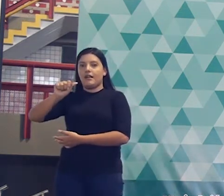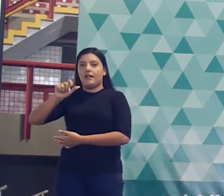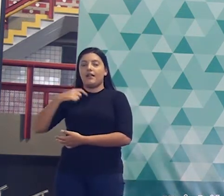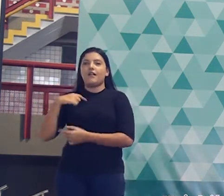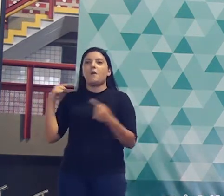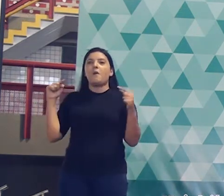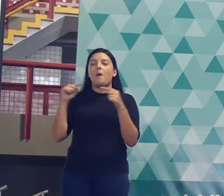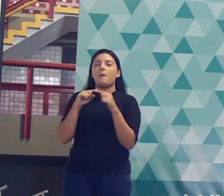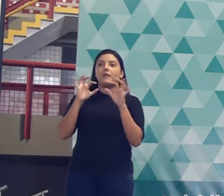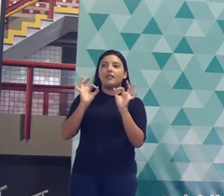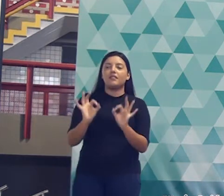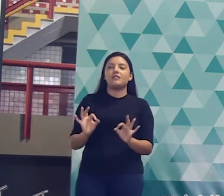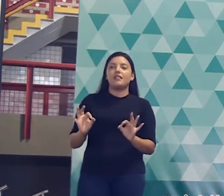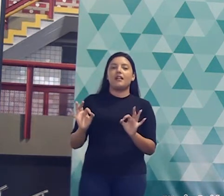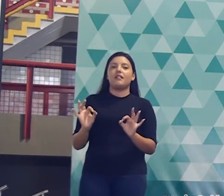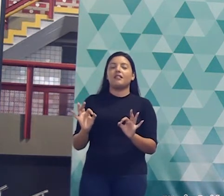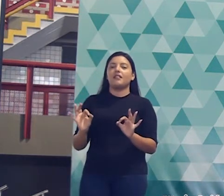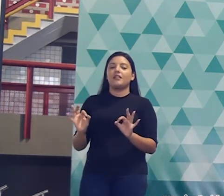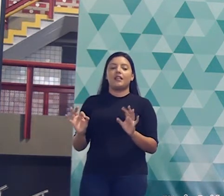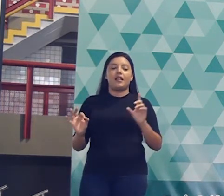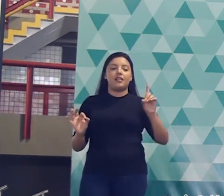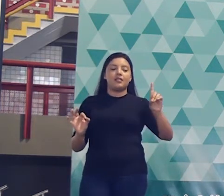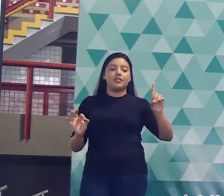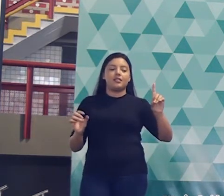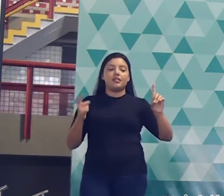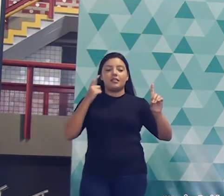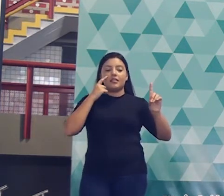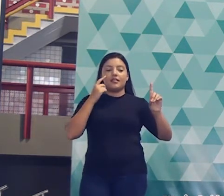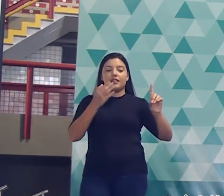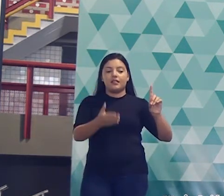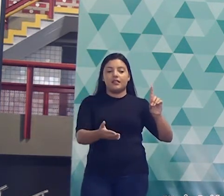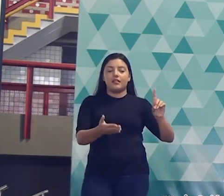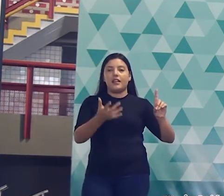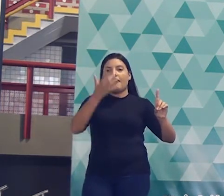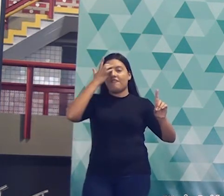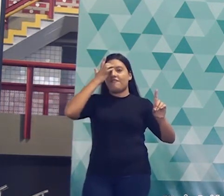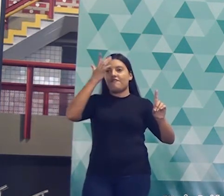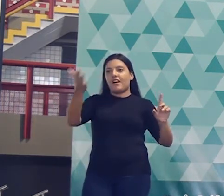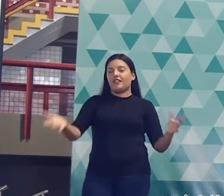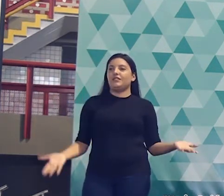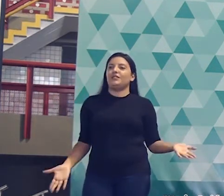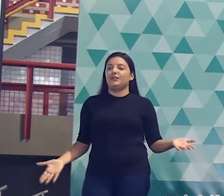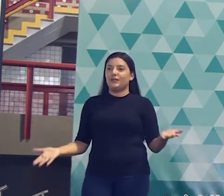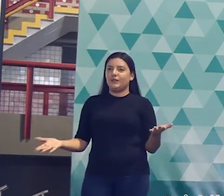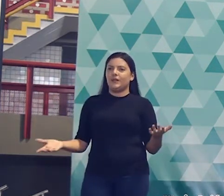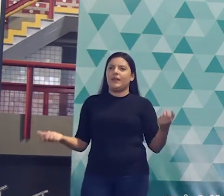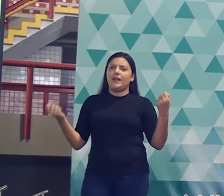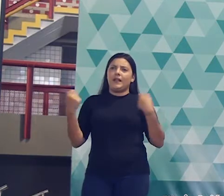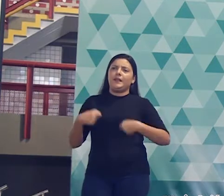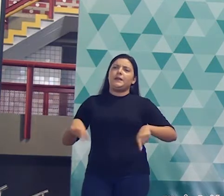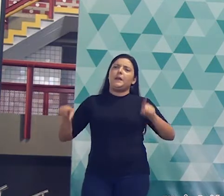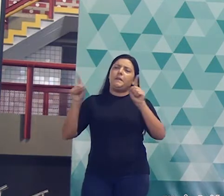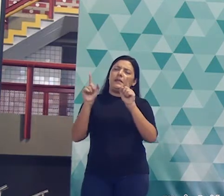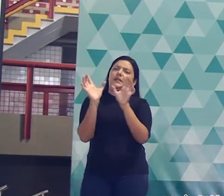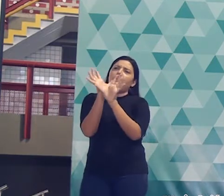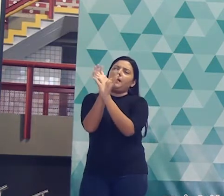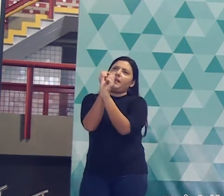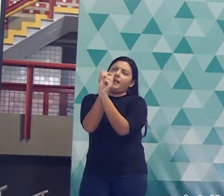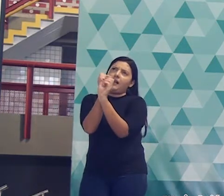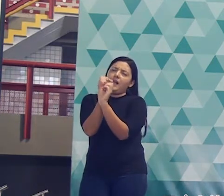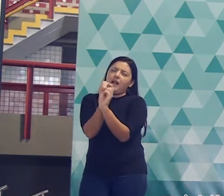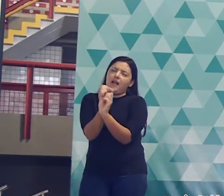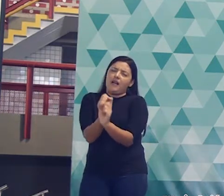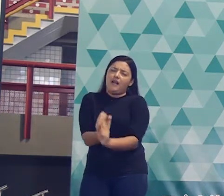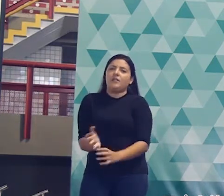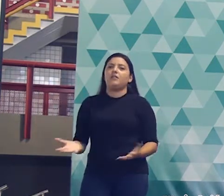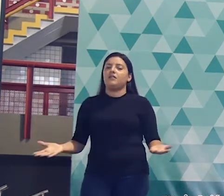item que nós vamos marcar? Item D. Tá vendo como na química tudo é muito facinho? A gente nem precisou fazer aqueles cálculos mirabolantes, aquelas